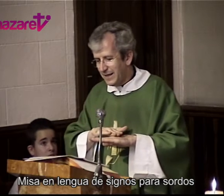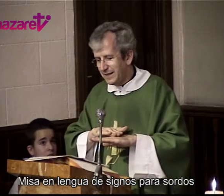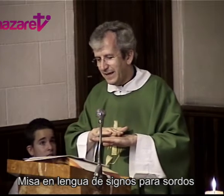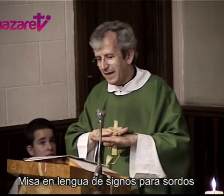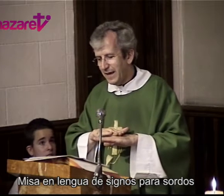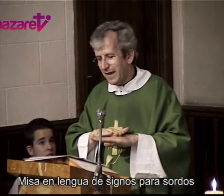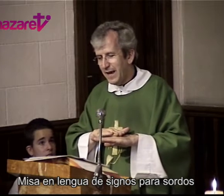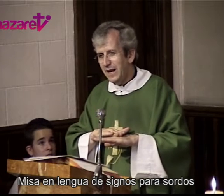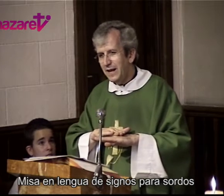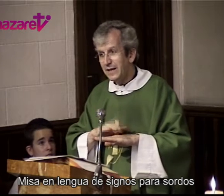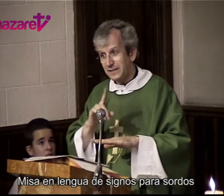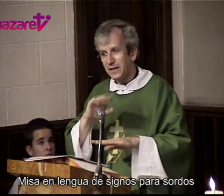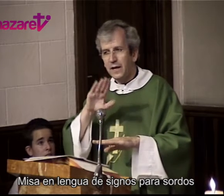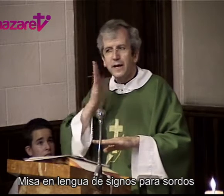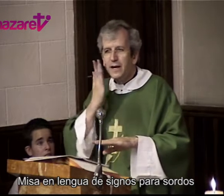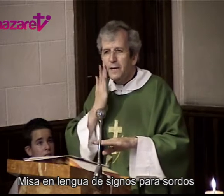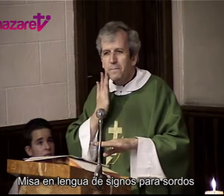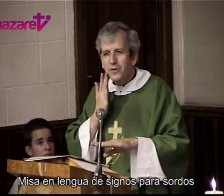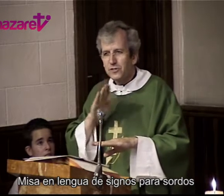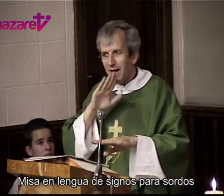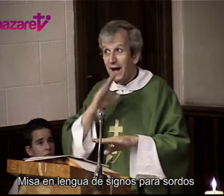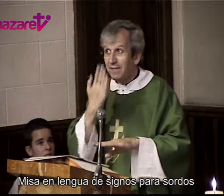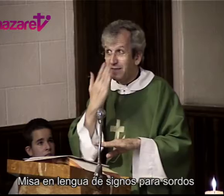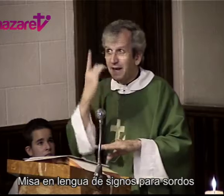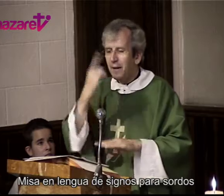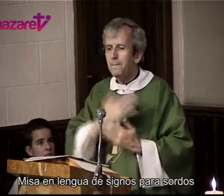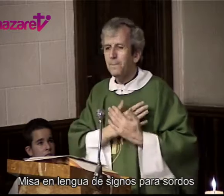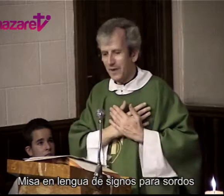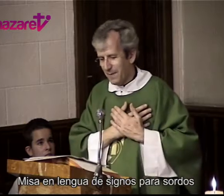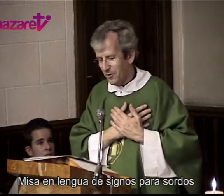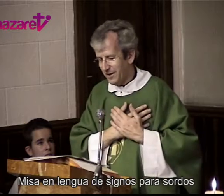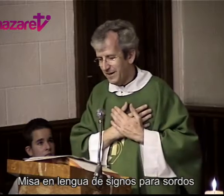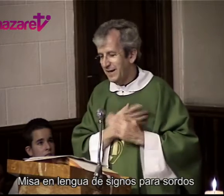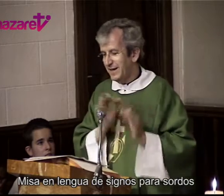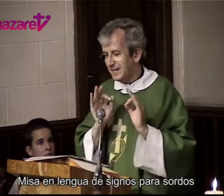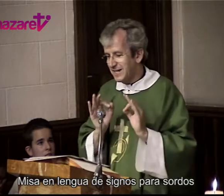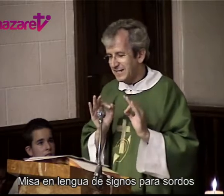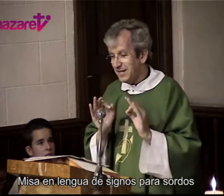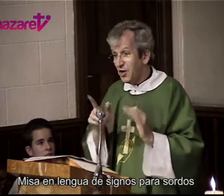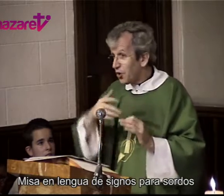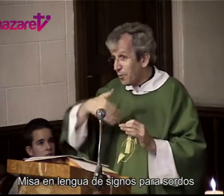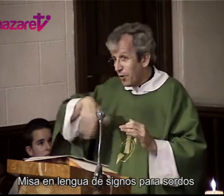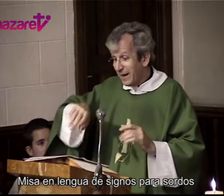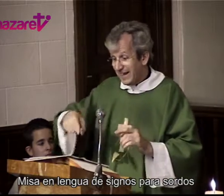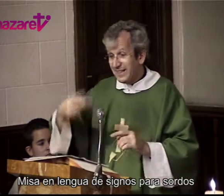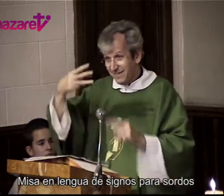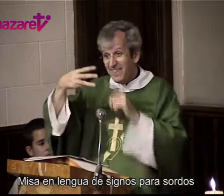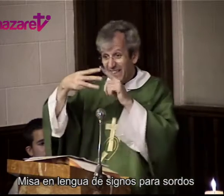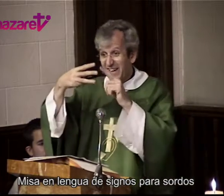ante Él, es decir, limpios ante Él por el amor. Y es así como dice tres